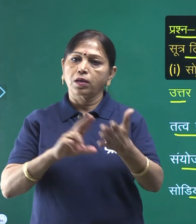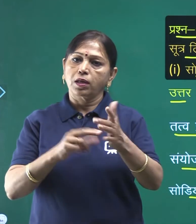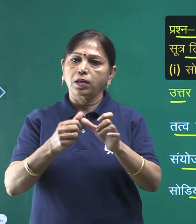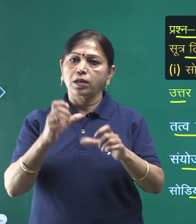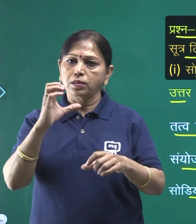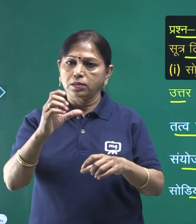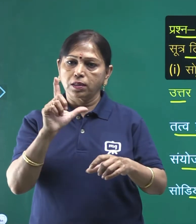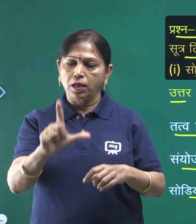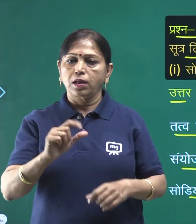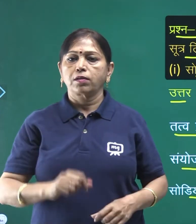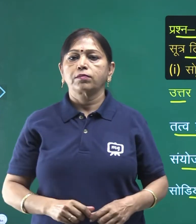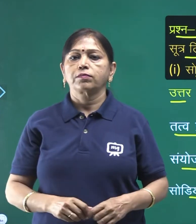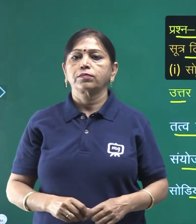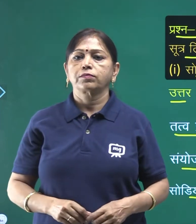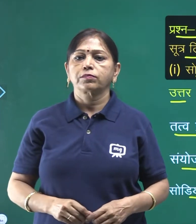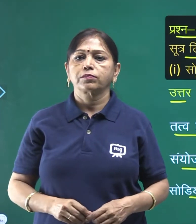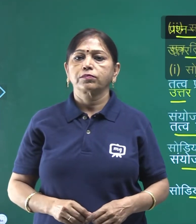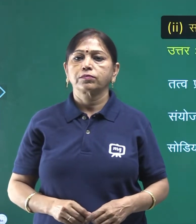NaCl।